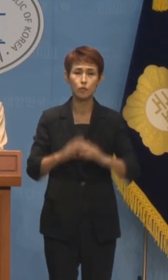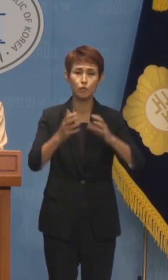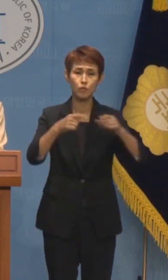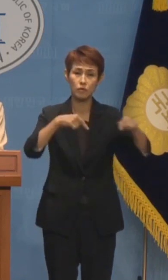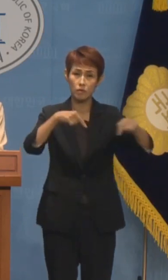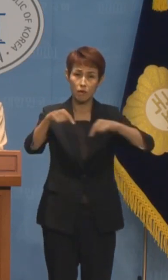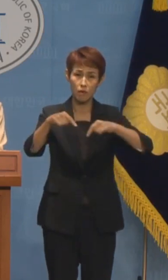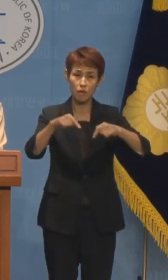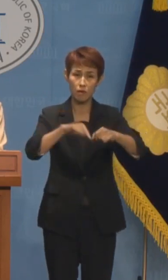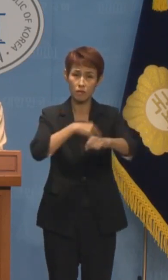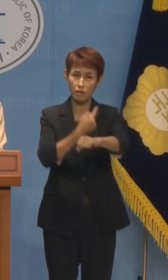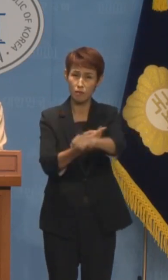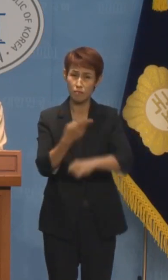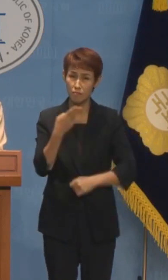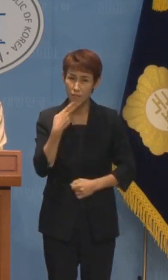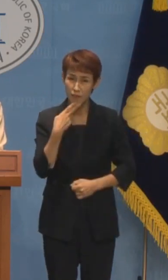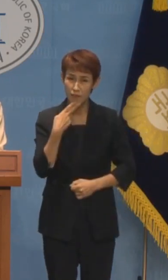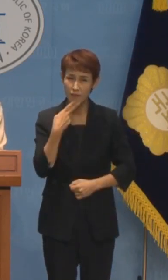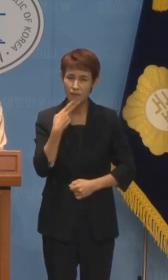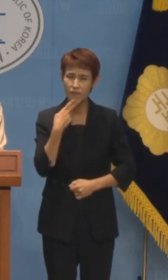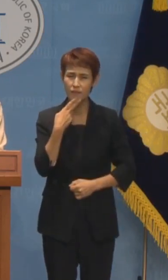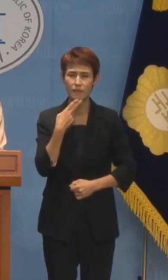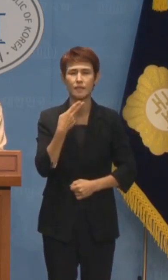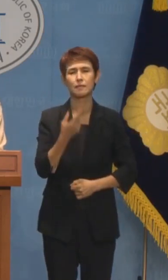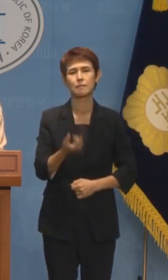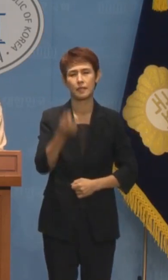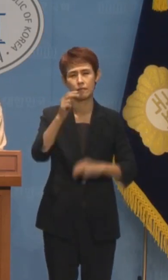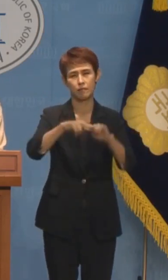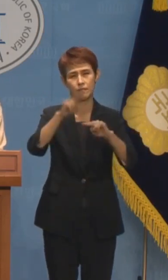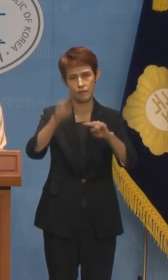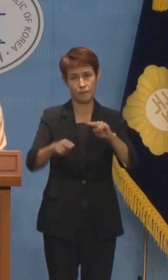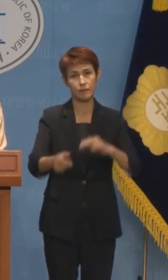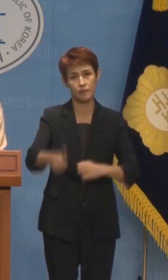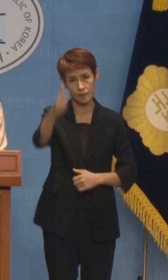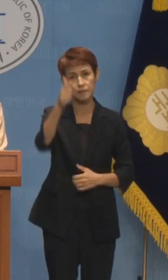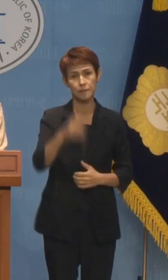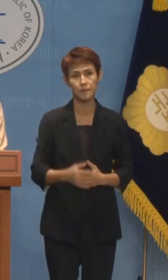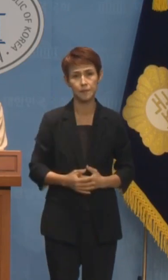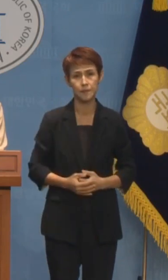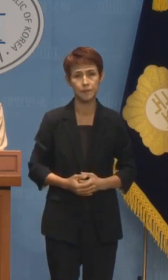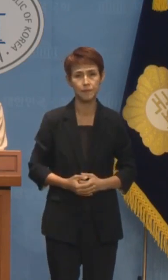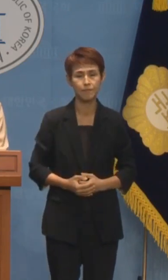운영할 능력이 없으면 일찌감치 내려놓는 것도